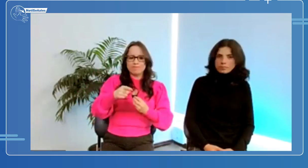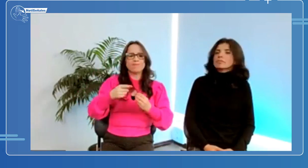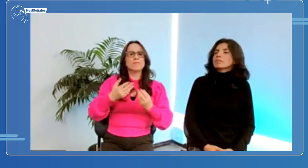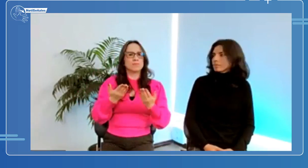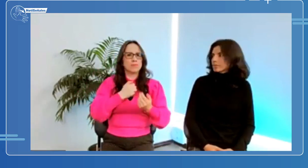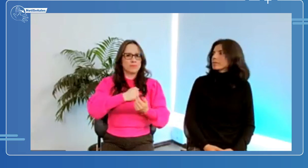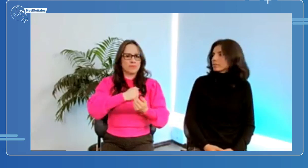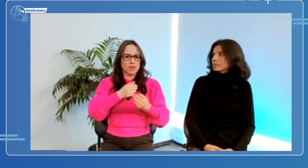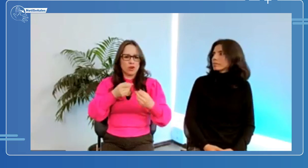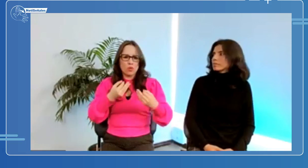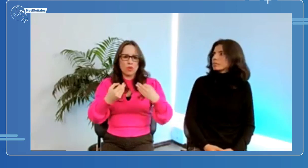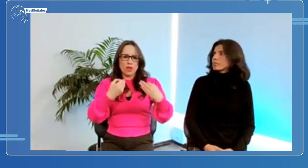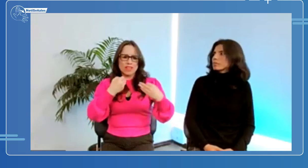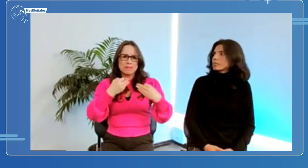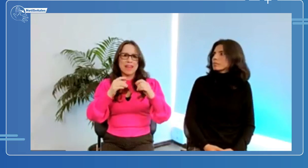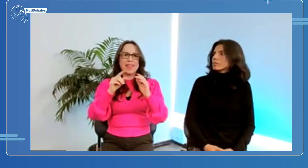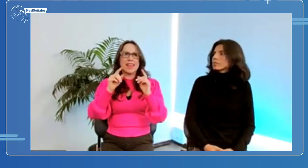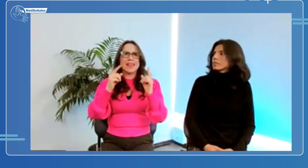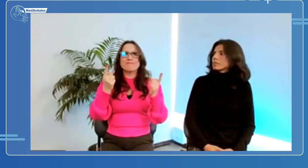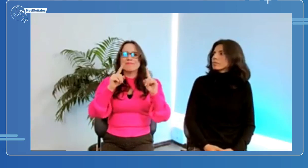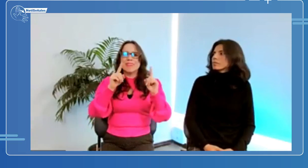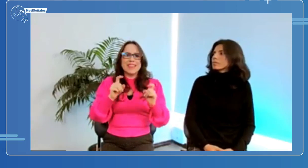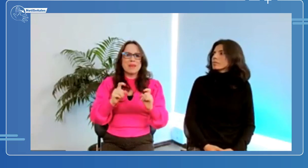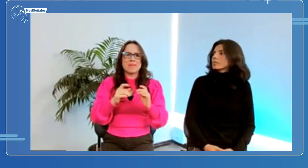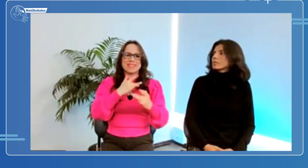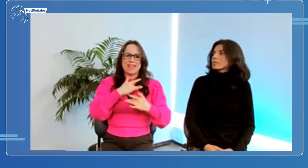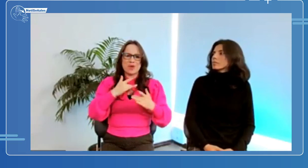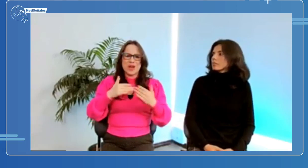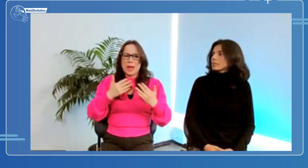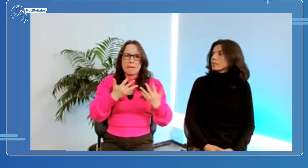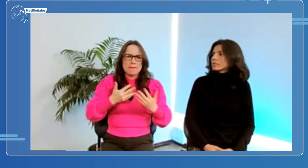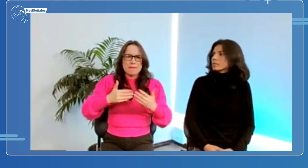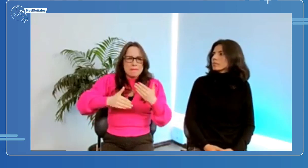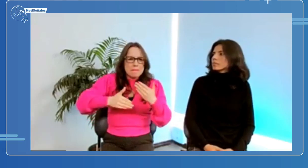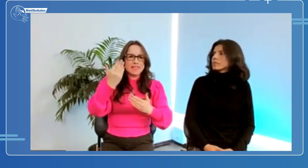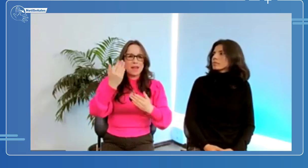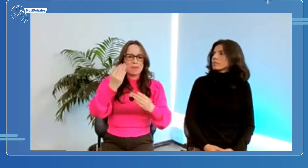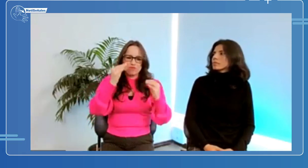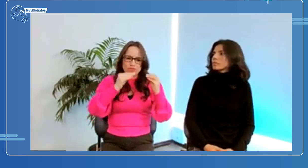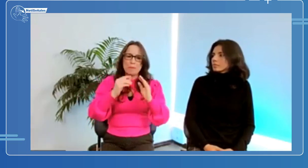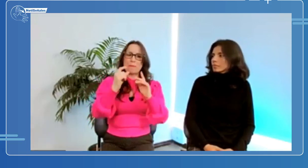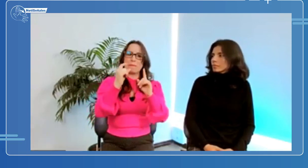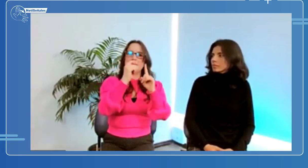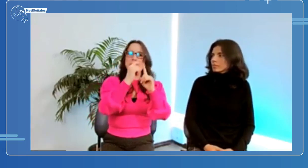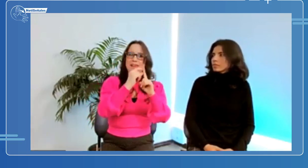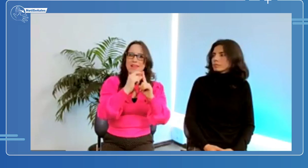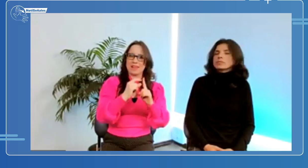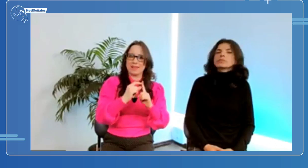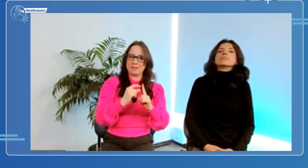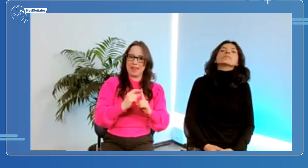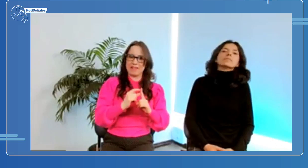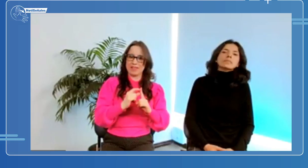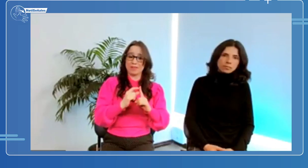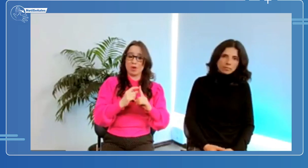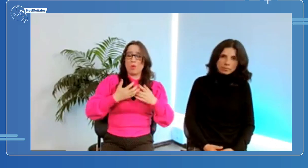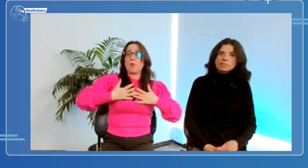profesionales, oyentes, comunicadores. Buscamos como, bueno, frente a temas de salud, ¿cómo podemos